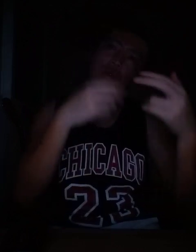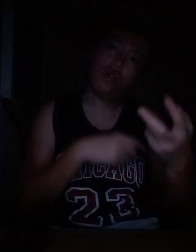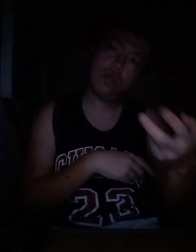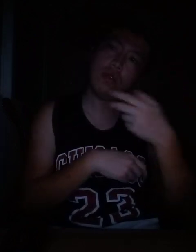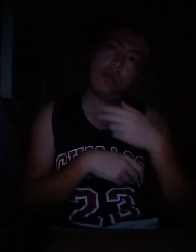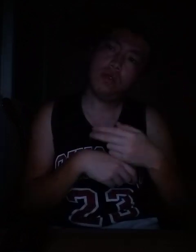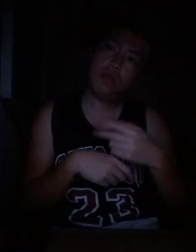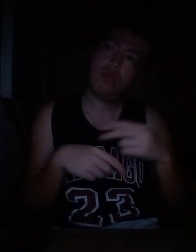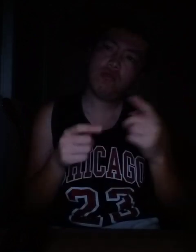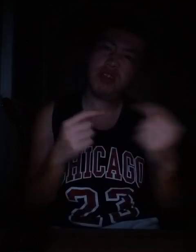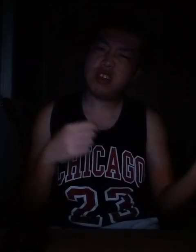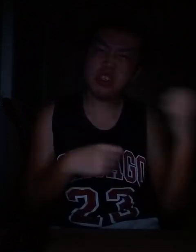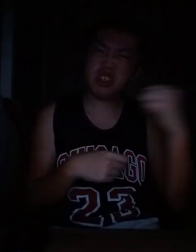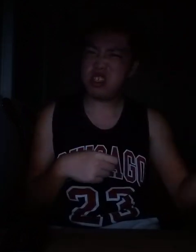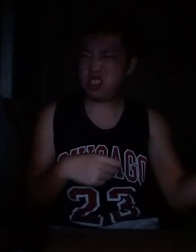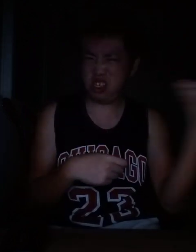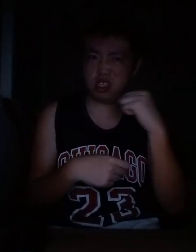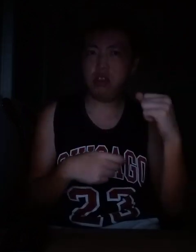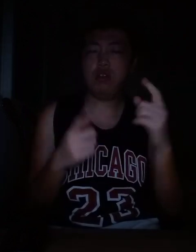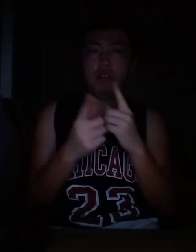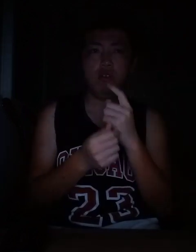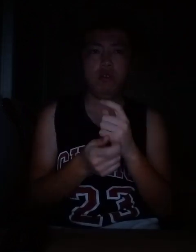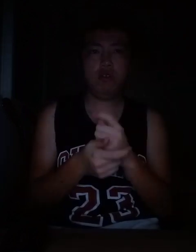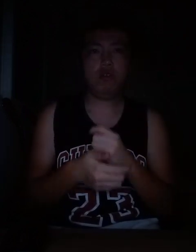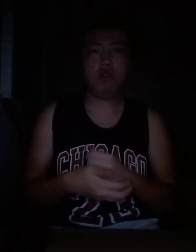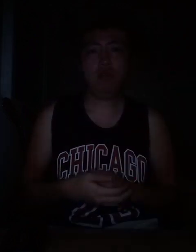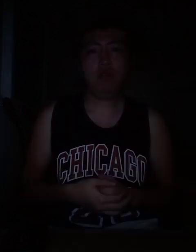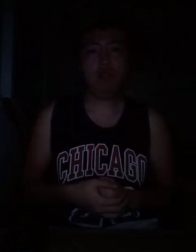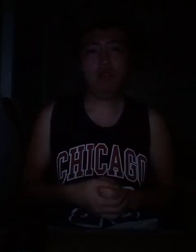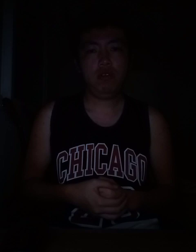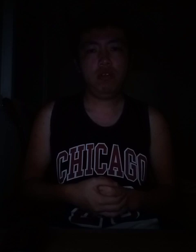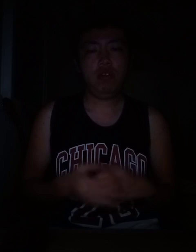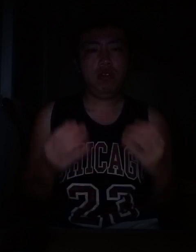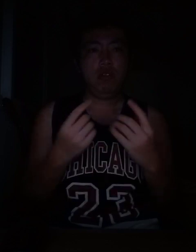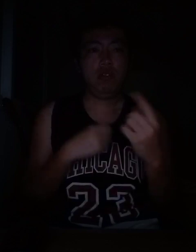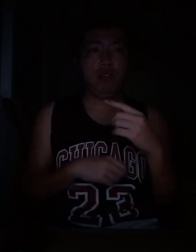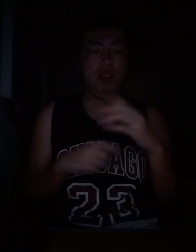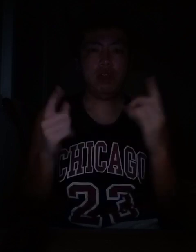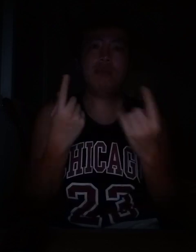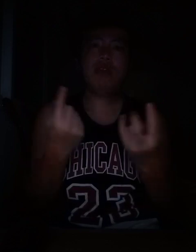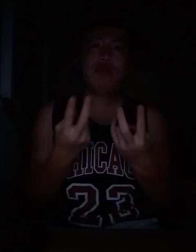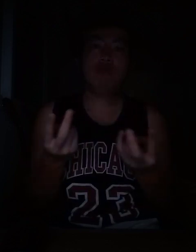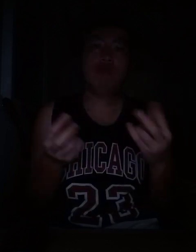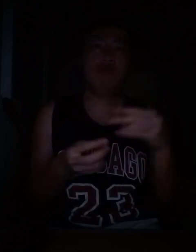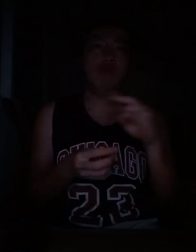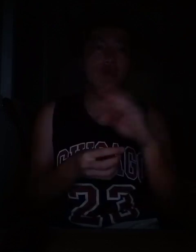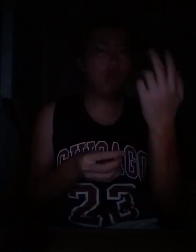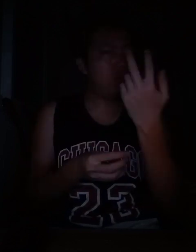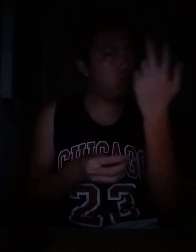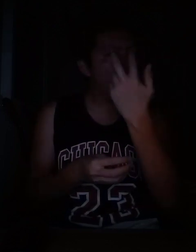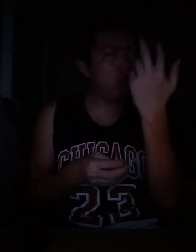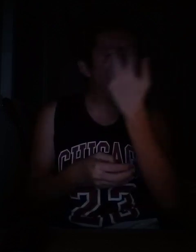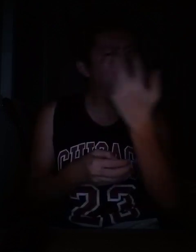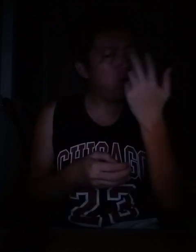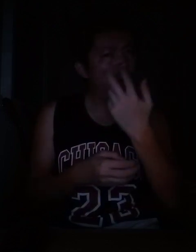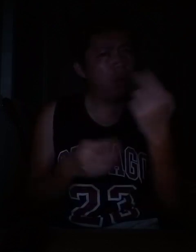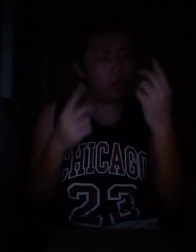사람들을 흉기로 찌르겠다는 내용이 적혀 있습니다. 경찰은 그젯밤 2시간 동안 공항을 정밀 수색했지만